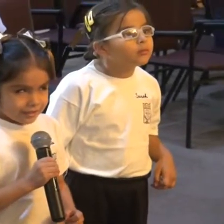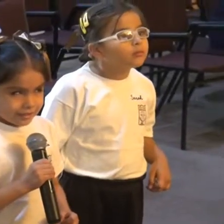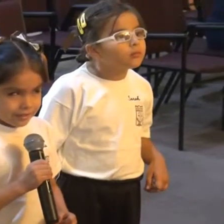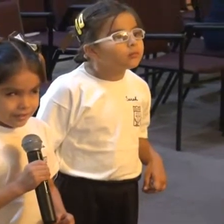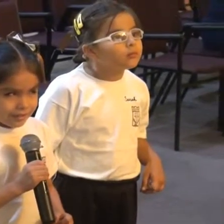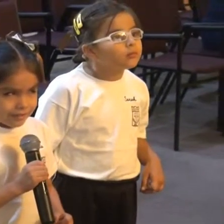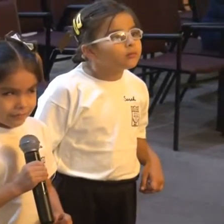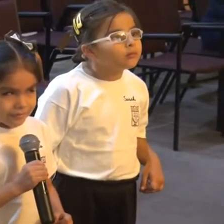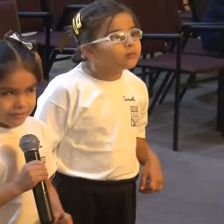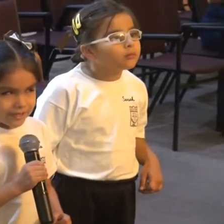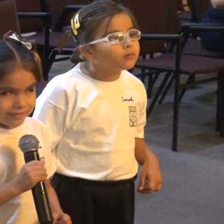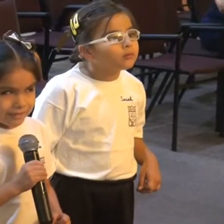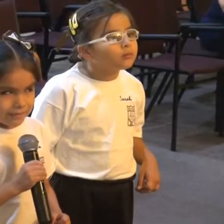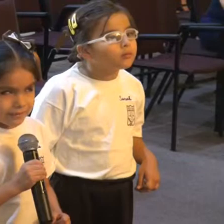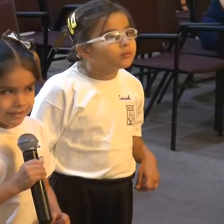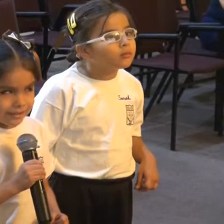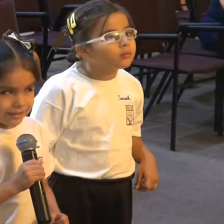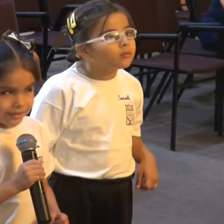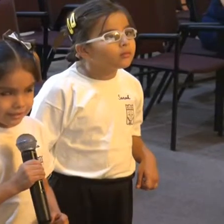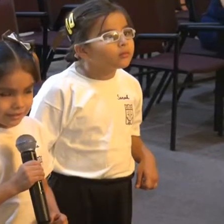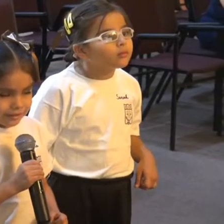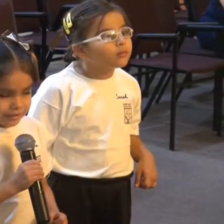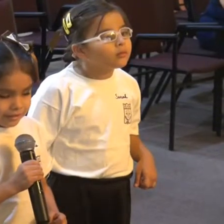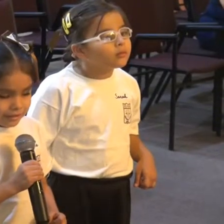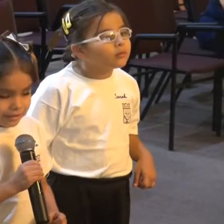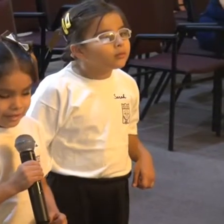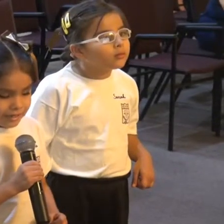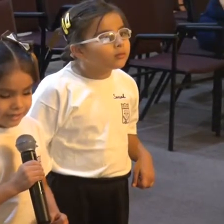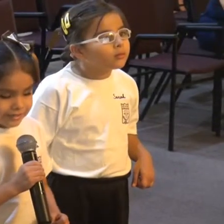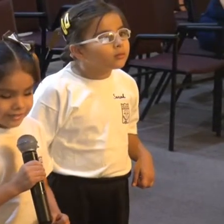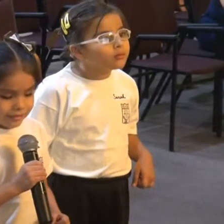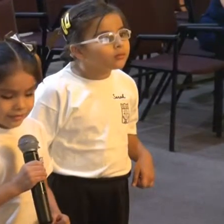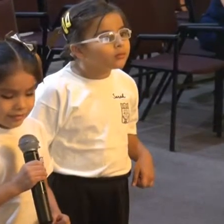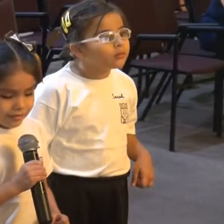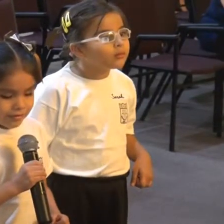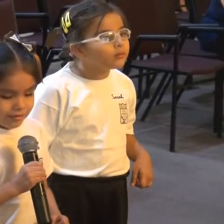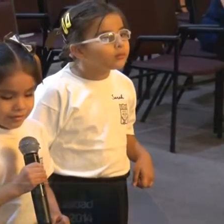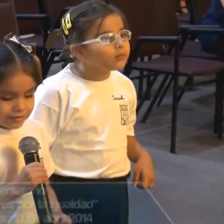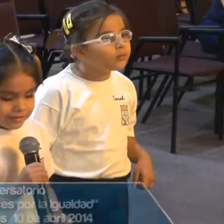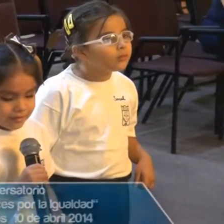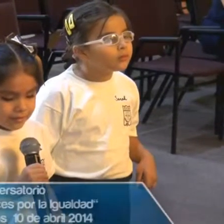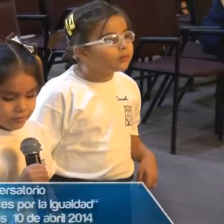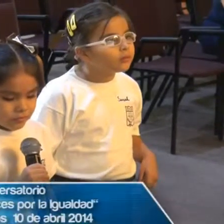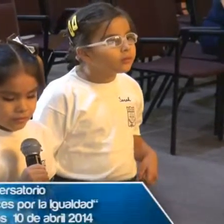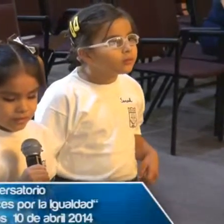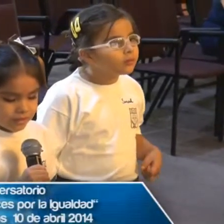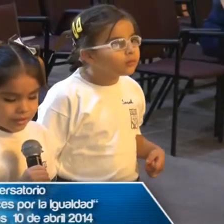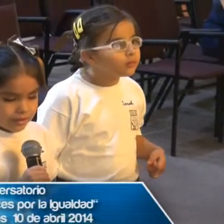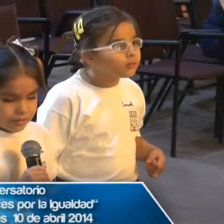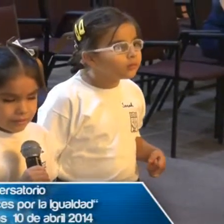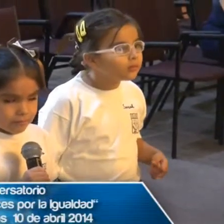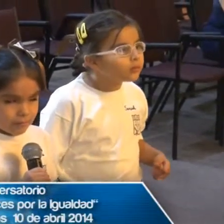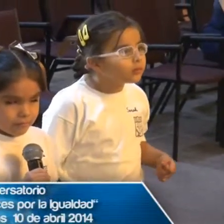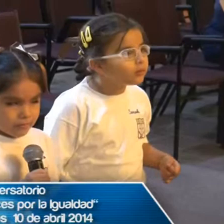hermosa actividad así todo sale muy bien vamos